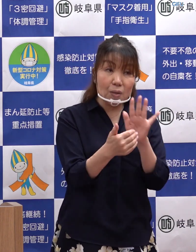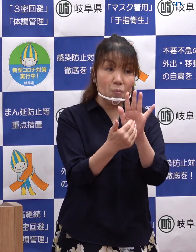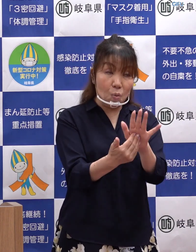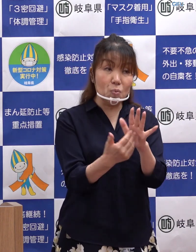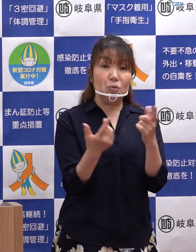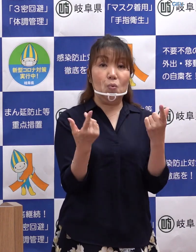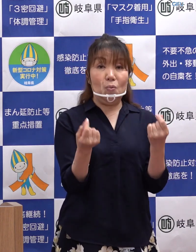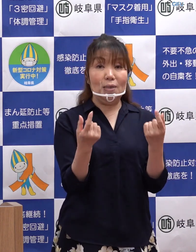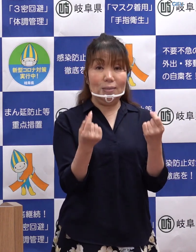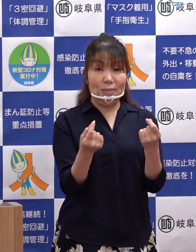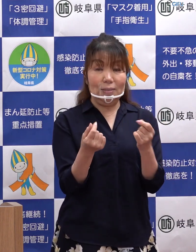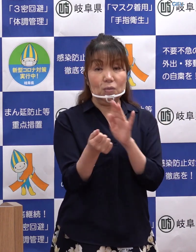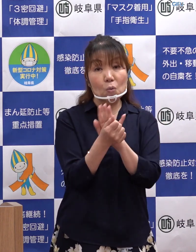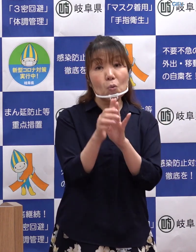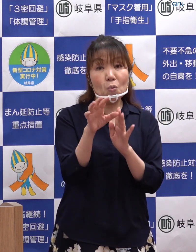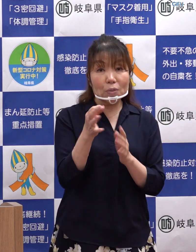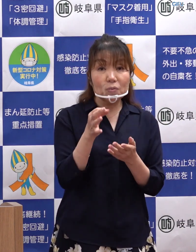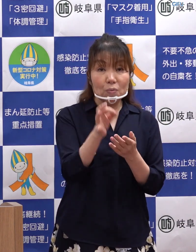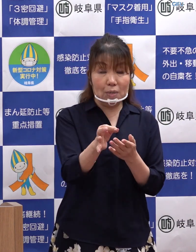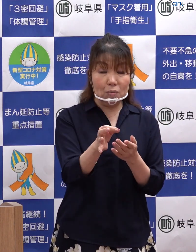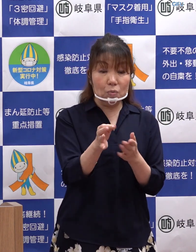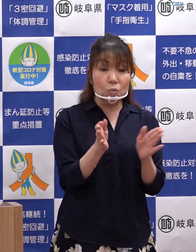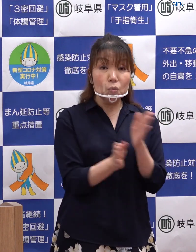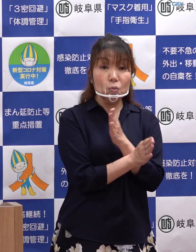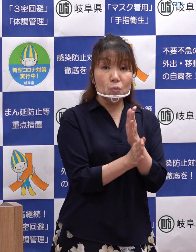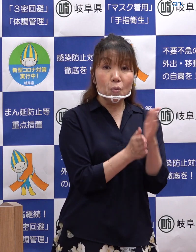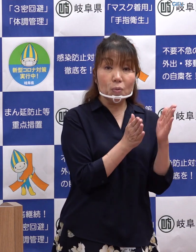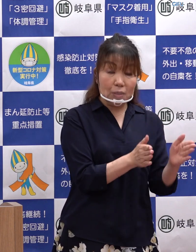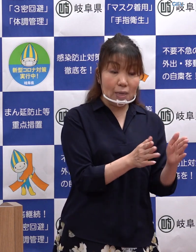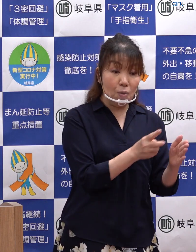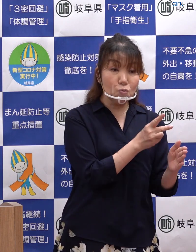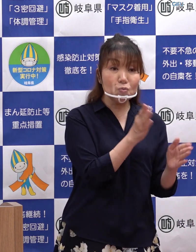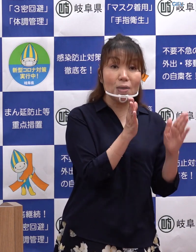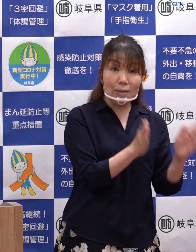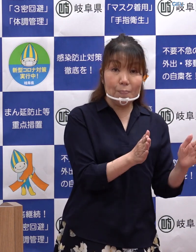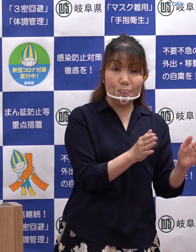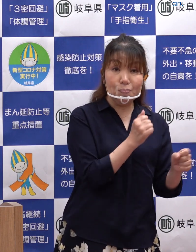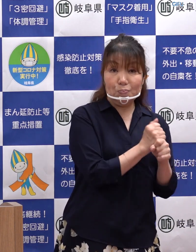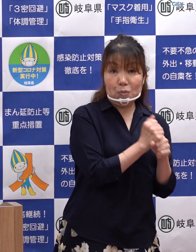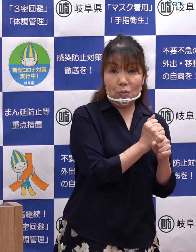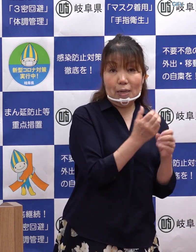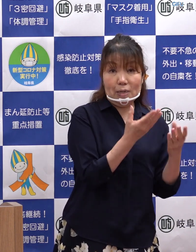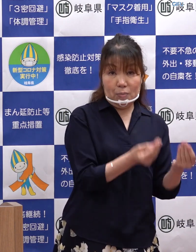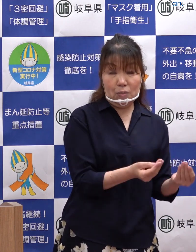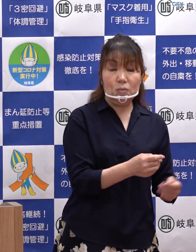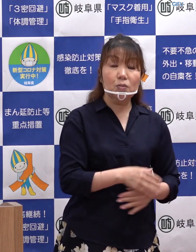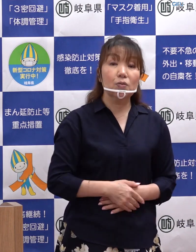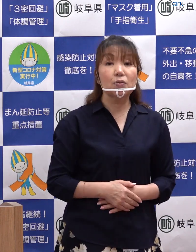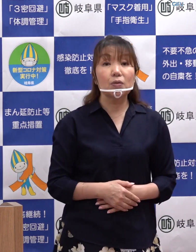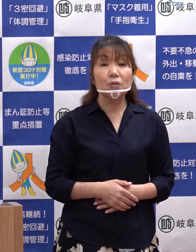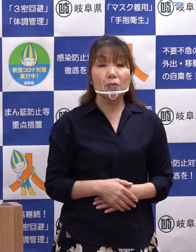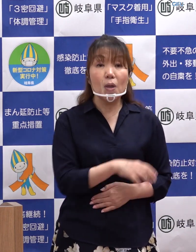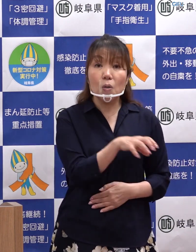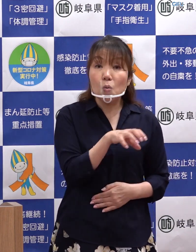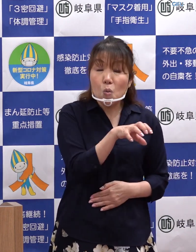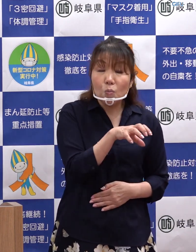ます。猶予期間をやはりここも2日間ほど設けたいというふうに思っております。この部分